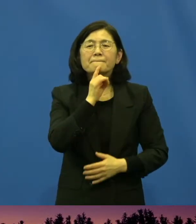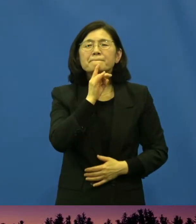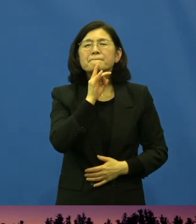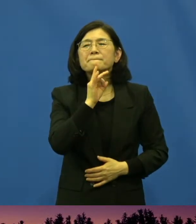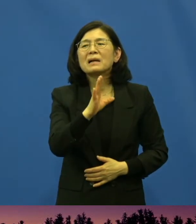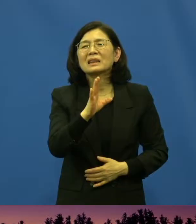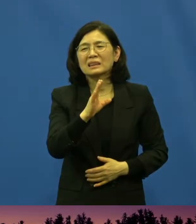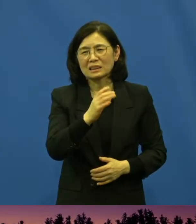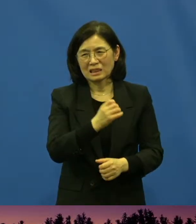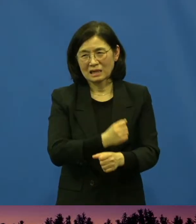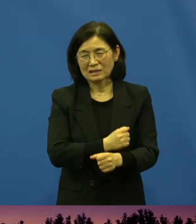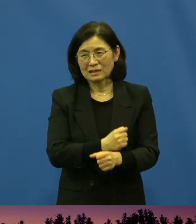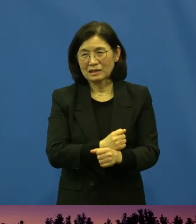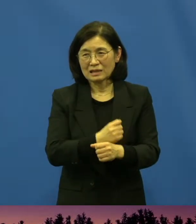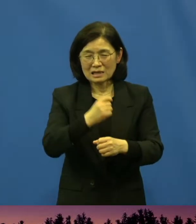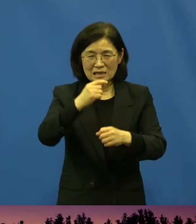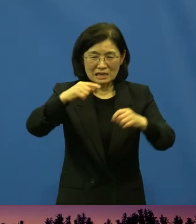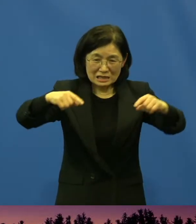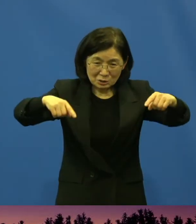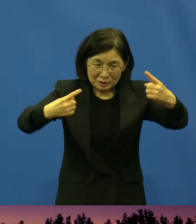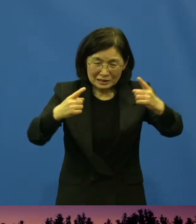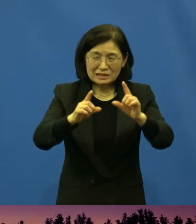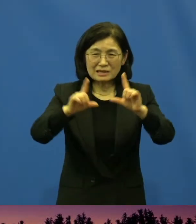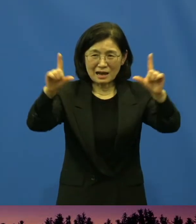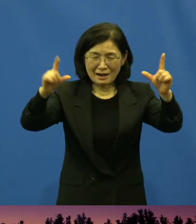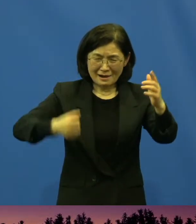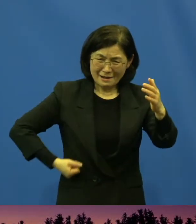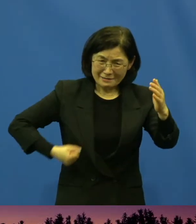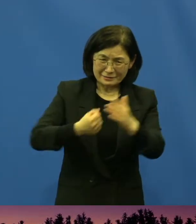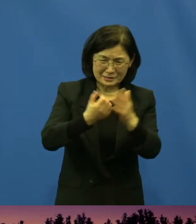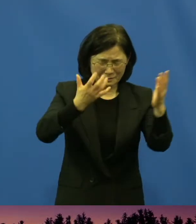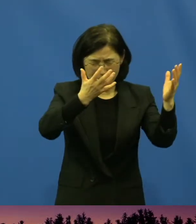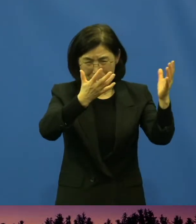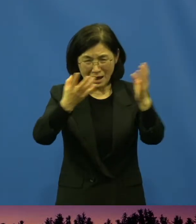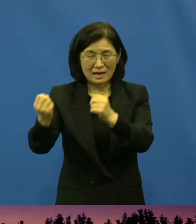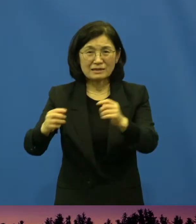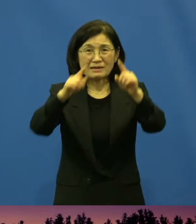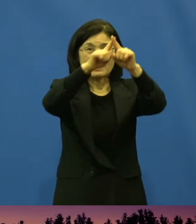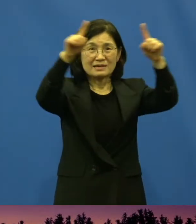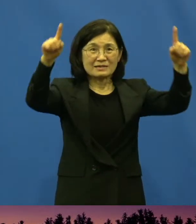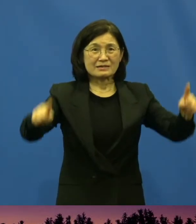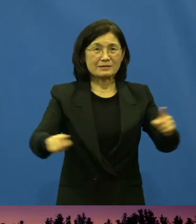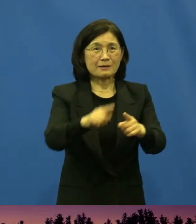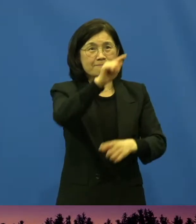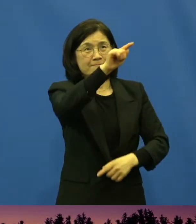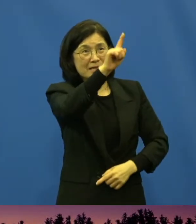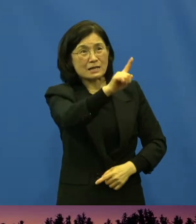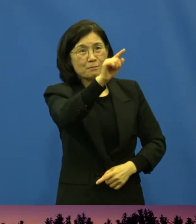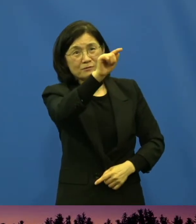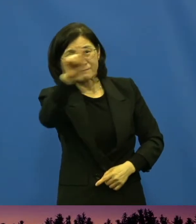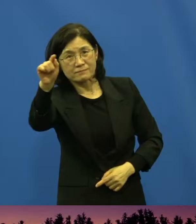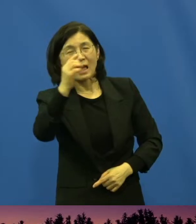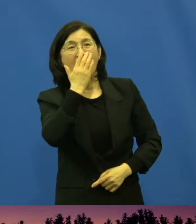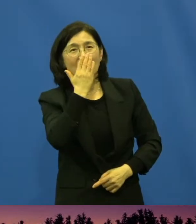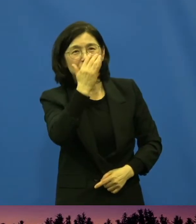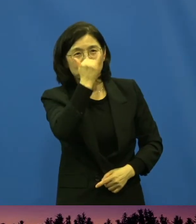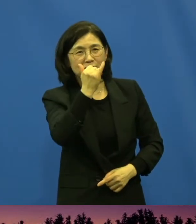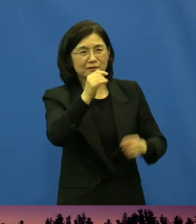여러분, 연초에 결단을 몇 번씩 하죠. 벽에도 막 크게 붙여놓고 막 할 수 있다고 그러고,